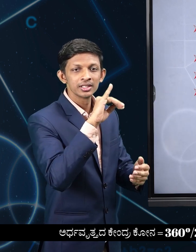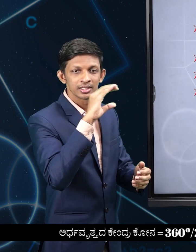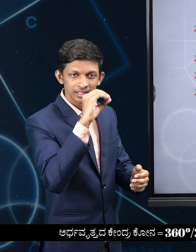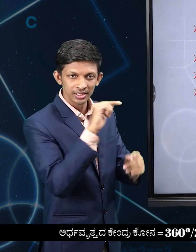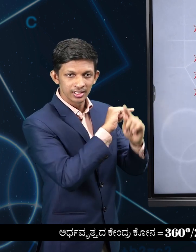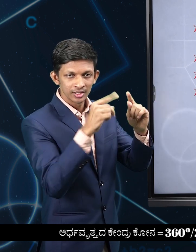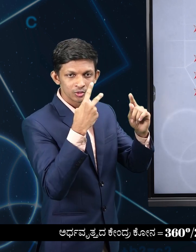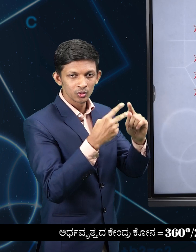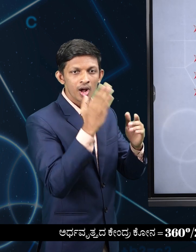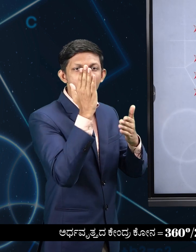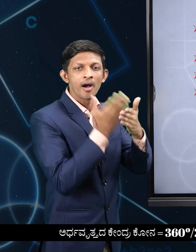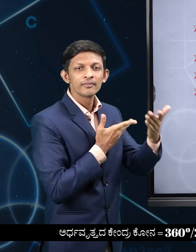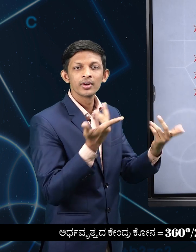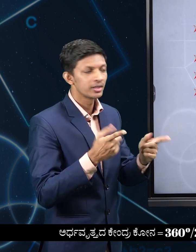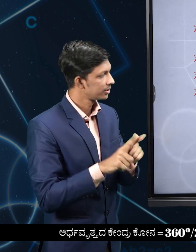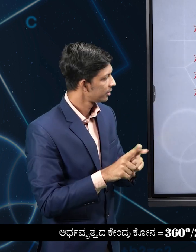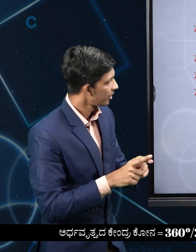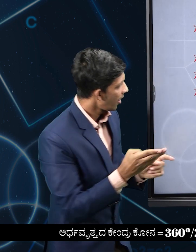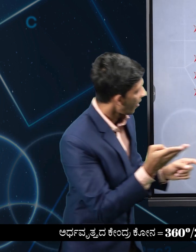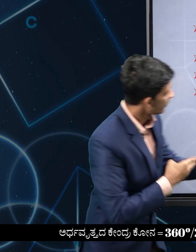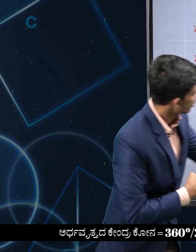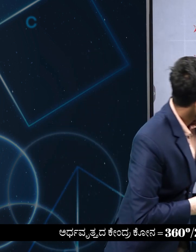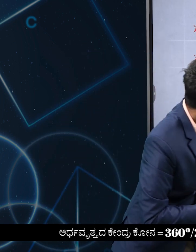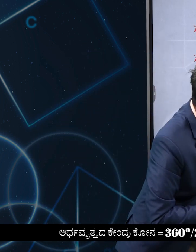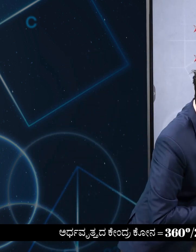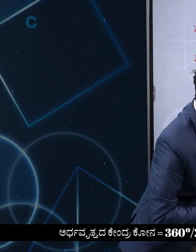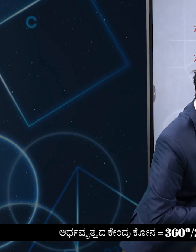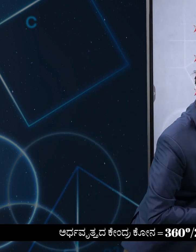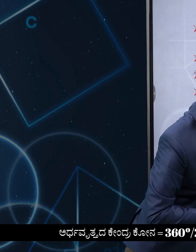360 ಡಿಗ್ರಿ / 2 180 ಡಿಗ್ರಿ